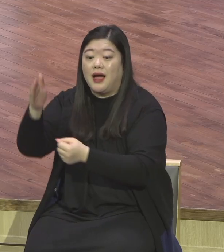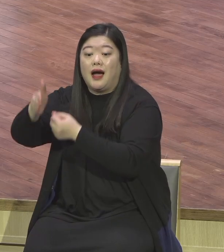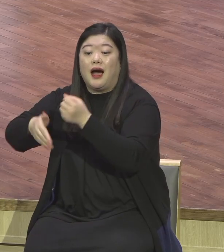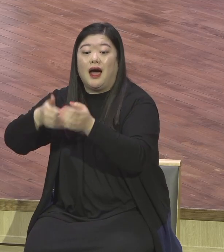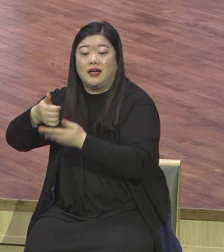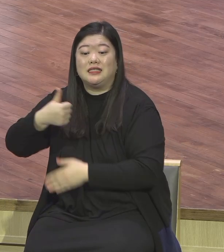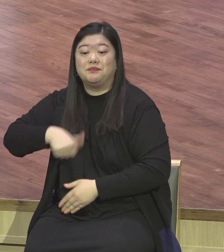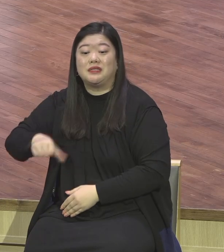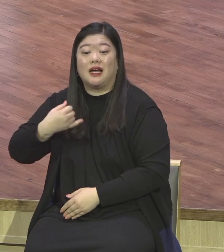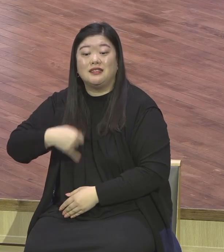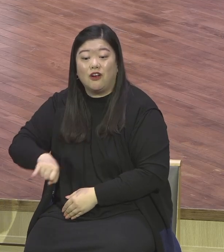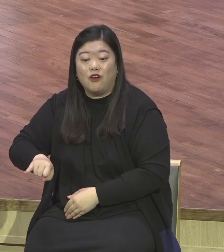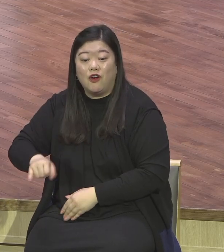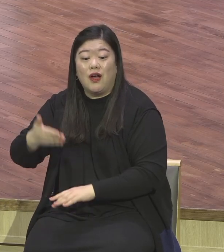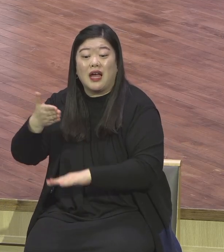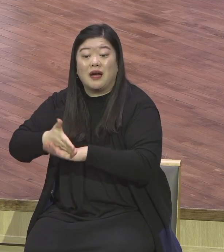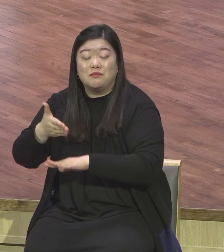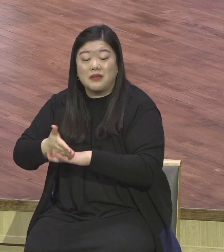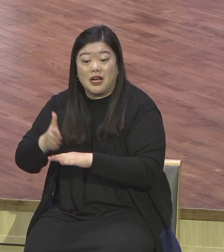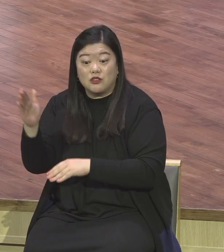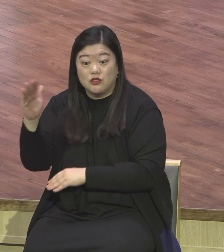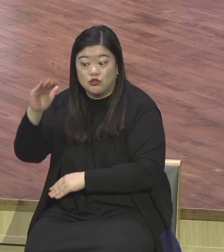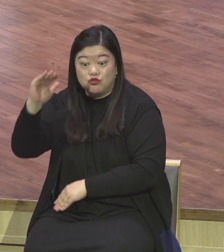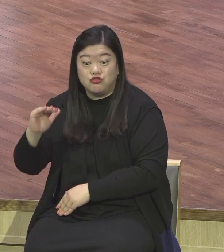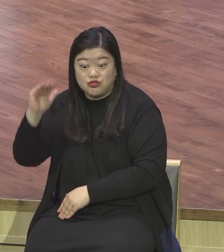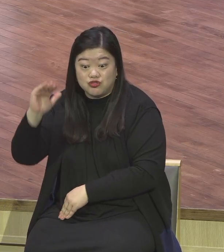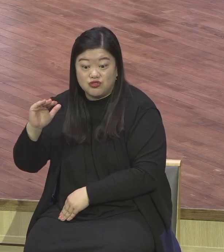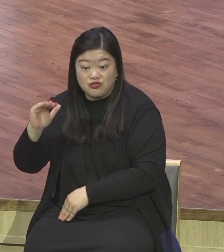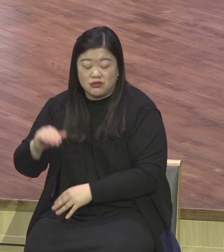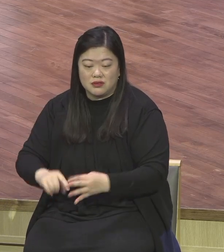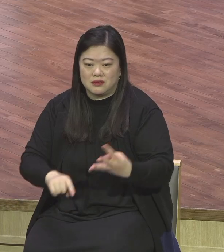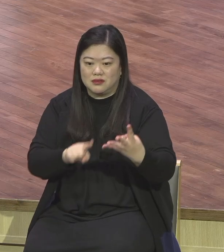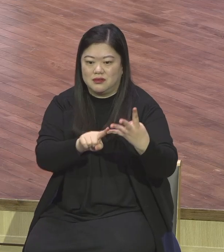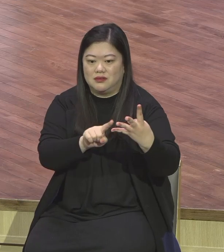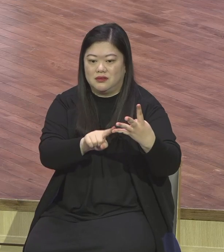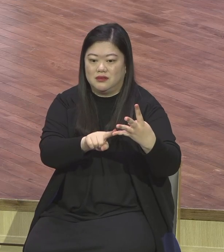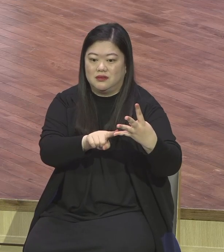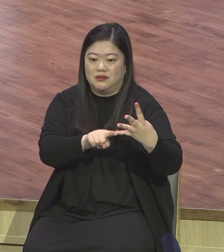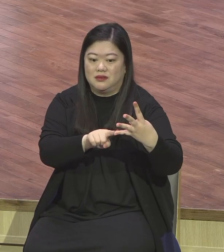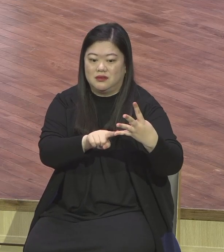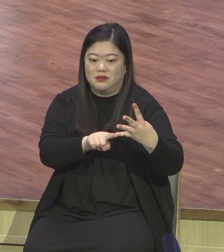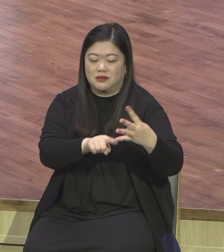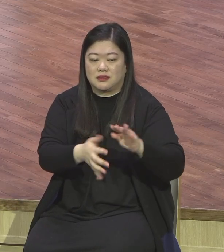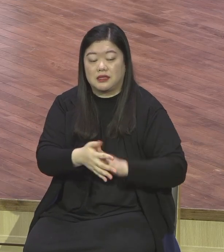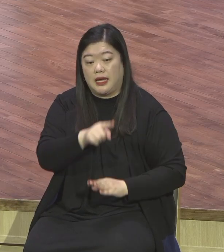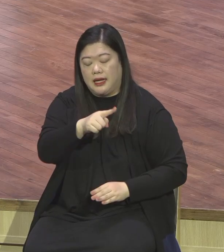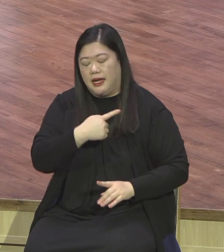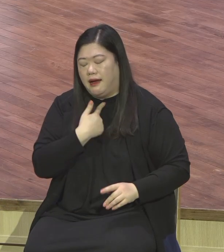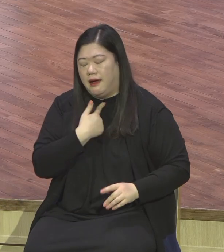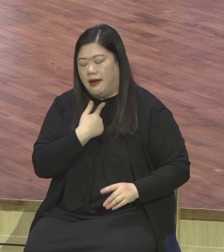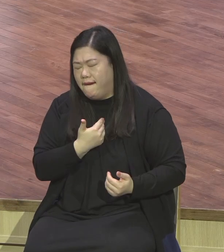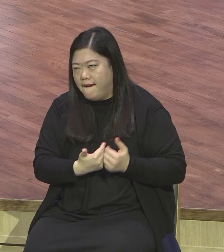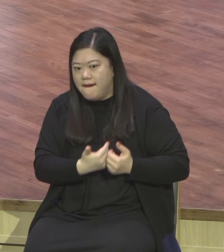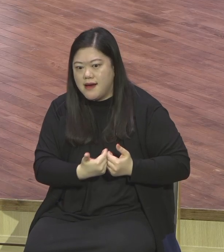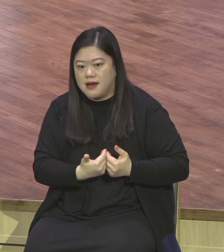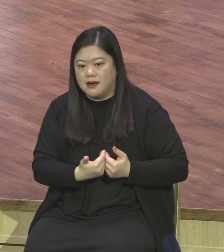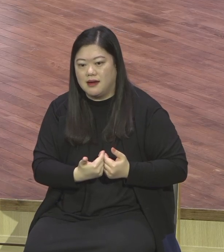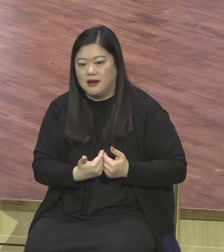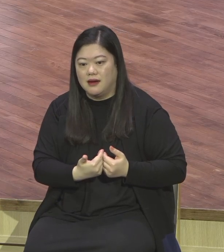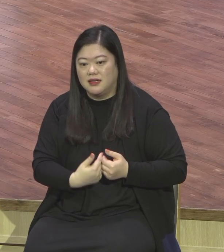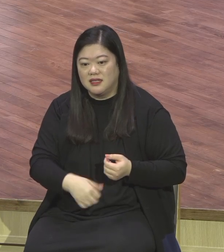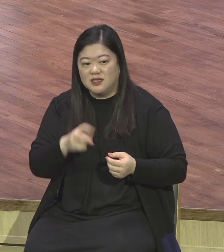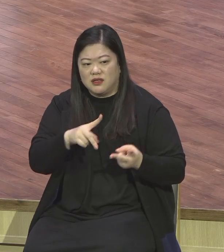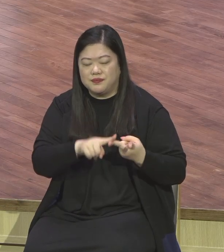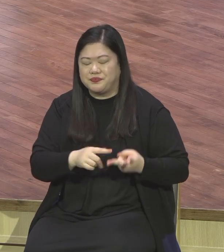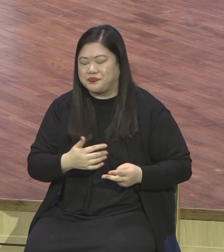감사하는 삶이어야 돼요 그것까지 그것까지 그것까지도 정말 마음에 안 들지만 정말 자존심 상하지만